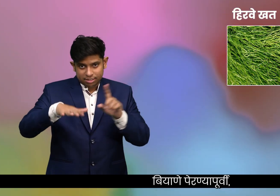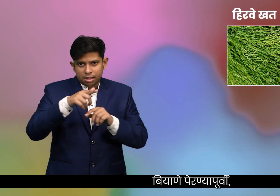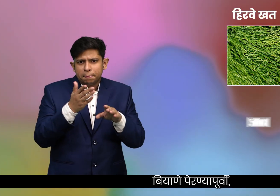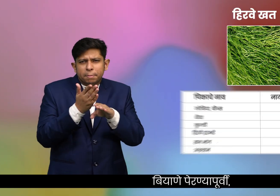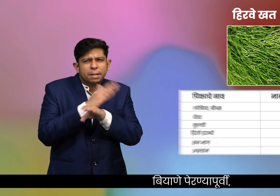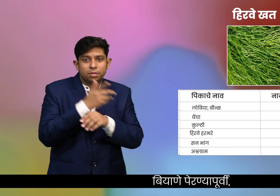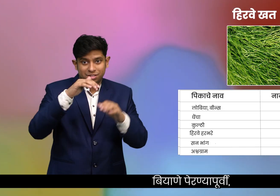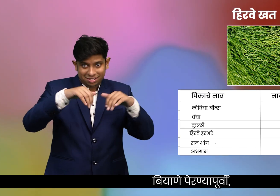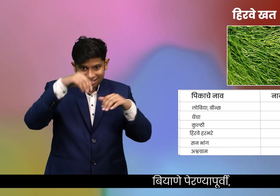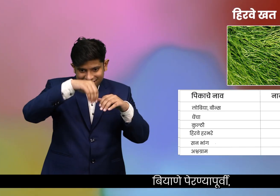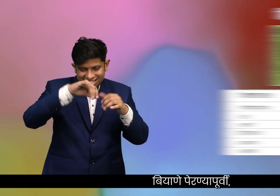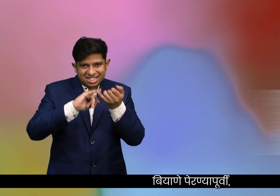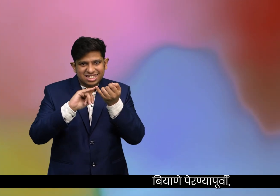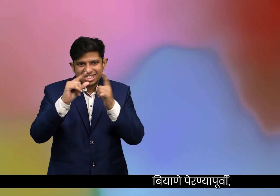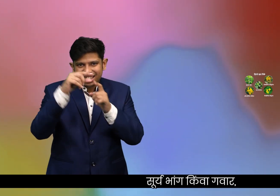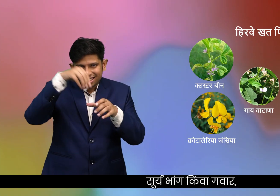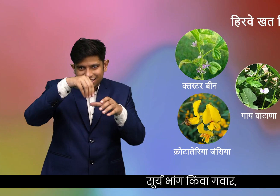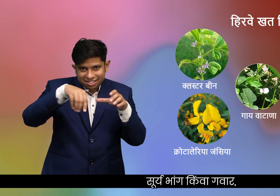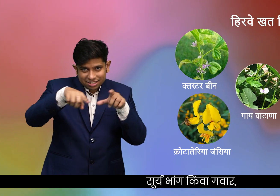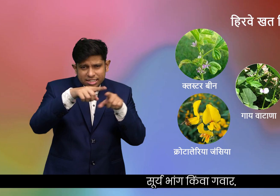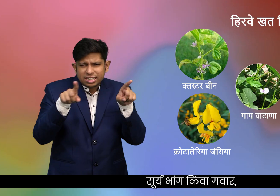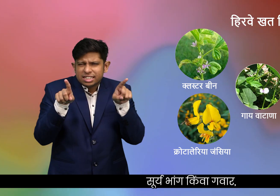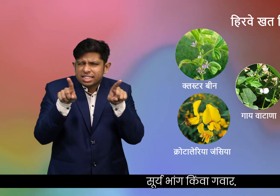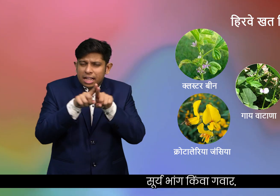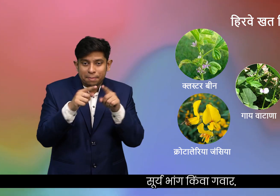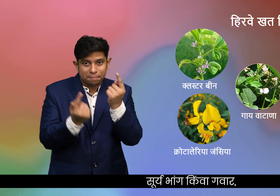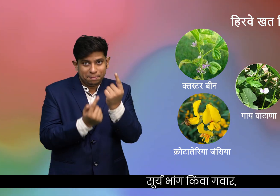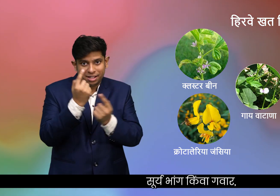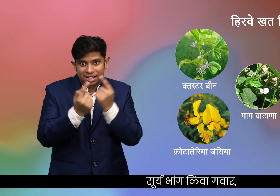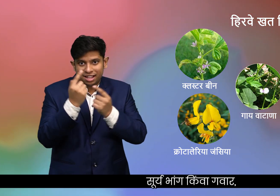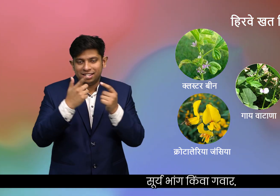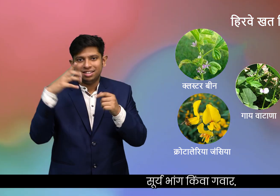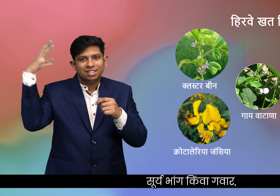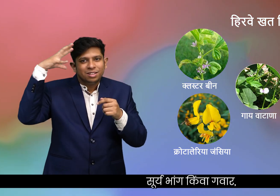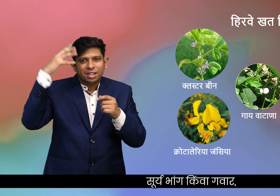बियाणे पेरवण्यापूर्वी सूर्यभांग किंवा गवार,